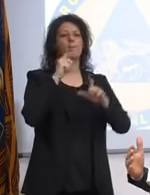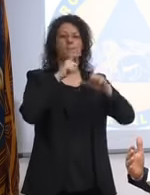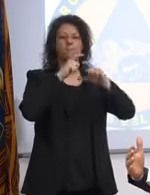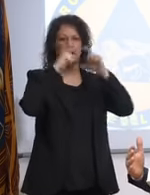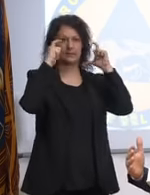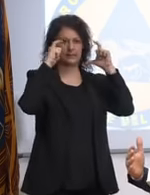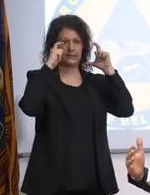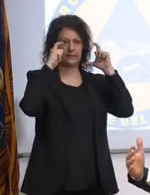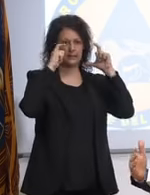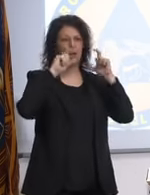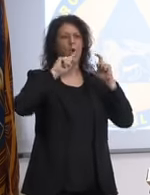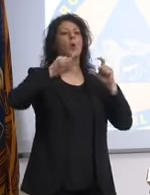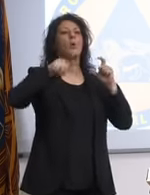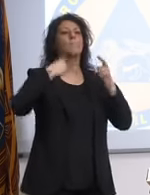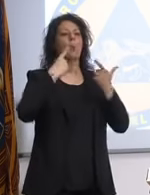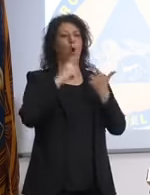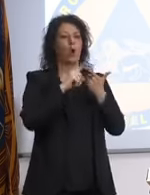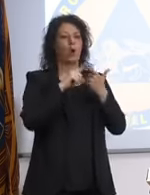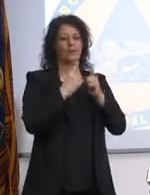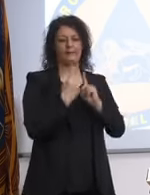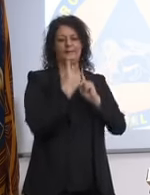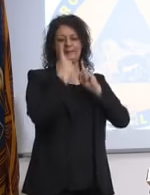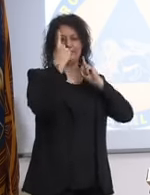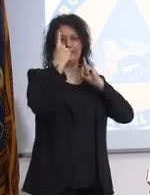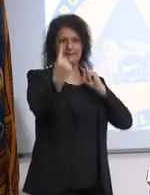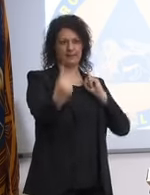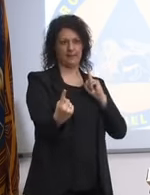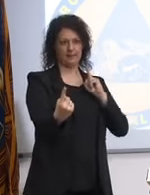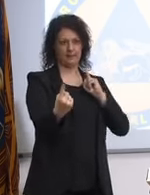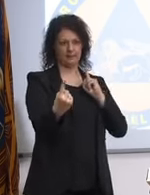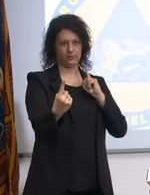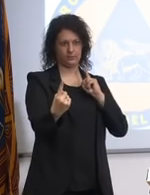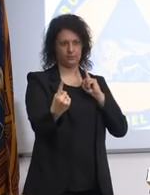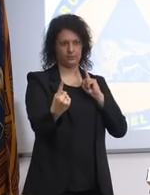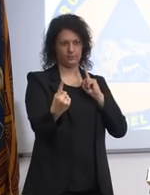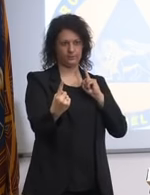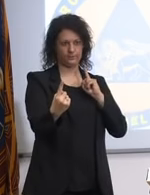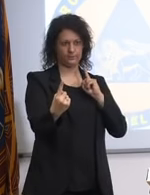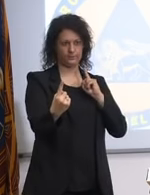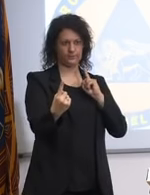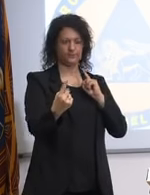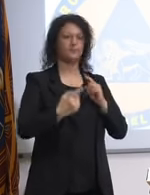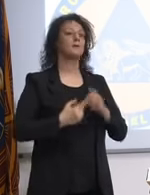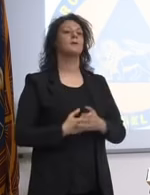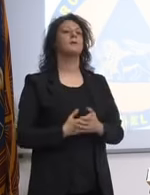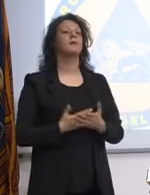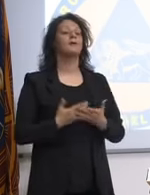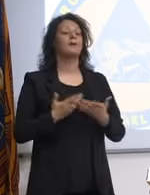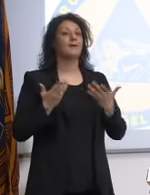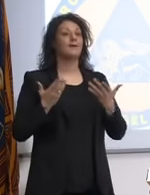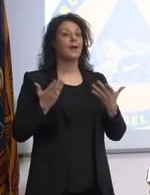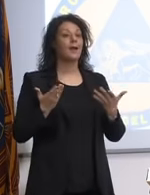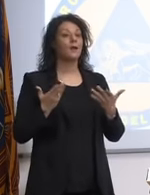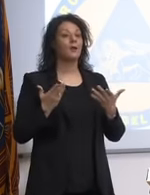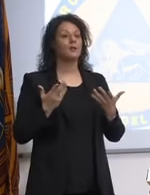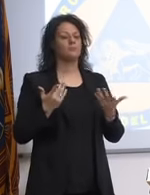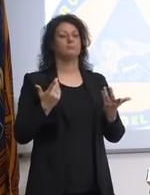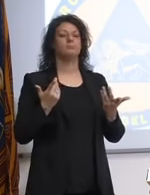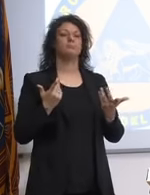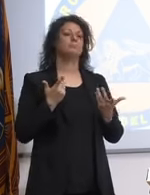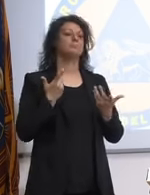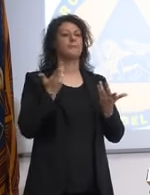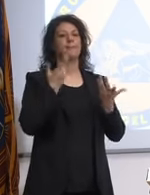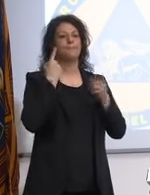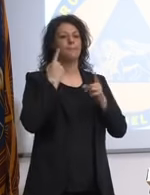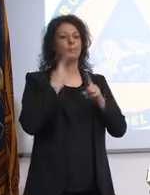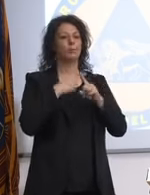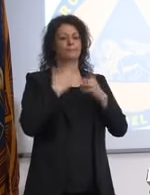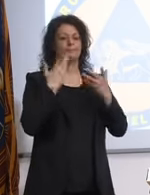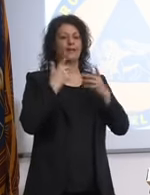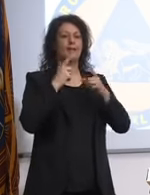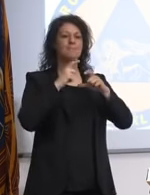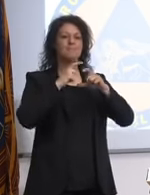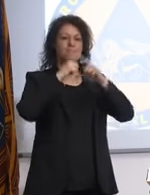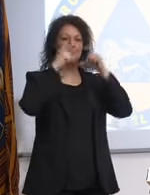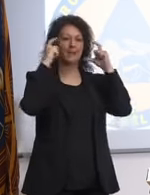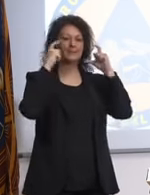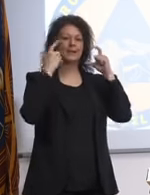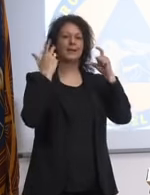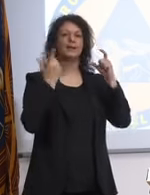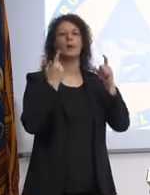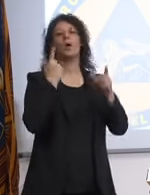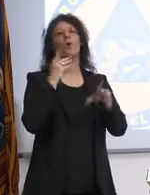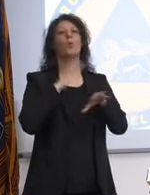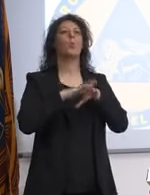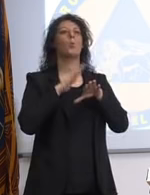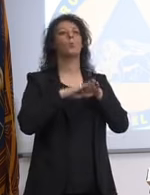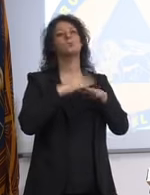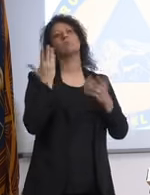sociale. Dopodiché, anche qui, non è che la mascherina uno la gestisce alla bisogna, ci sono delle